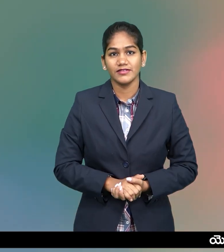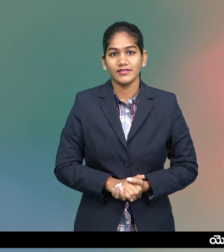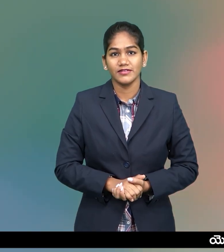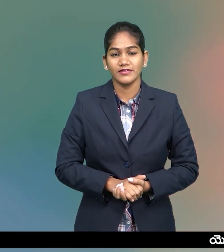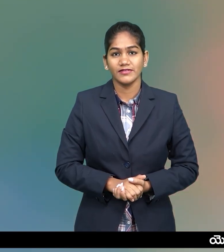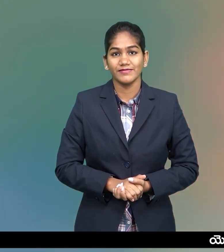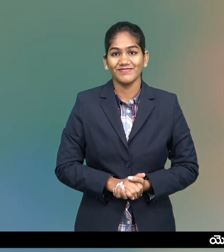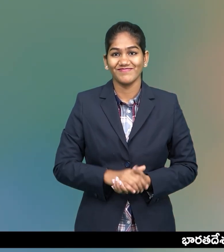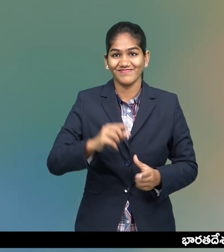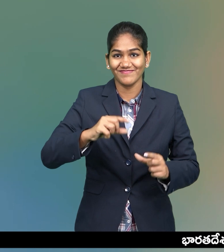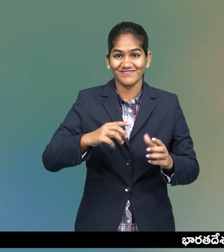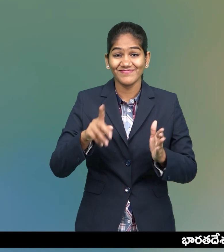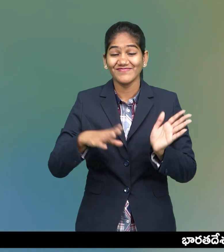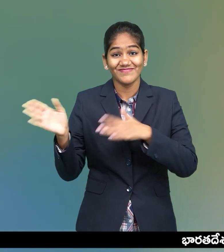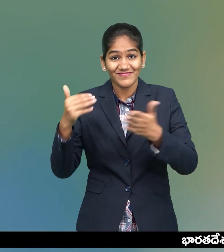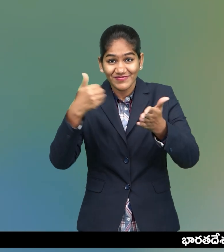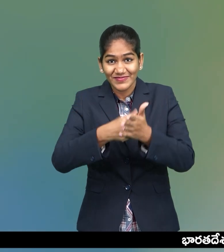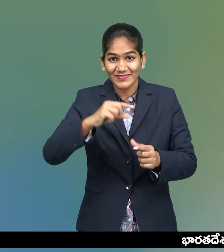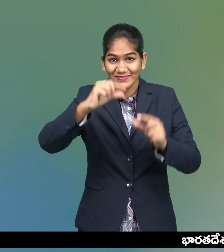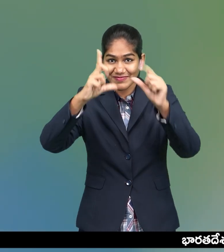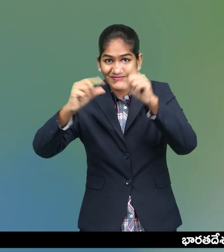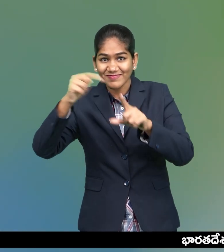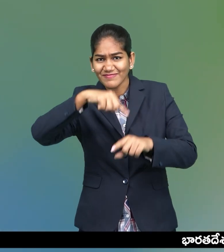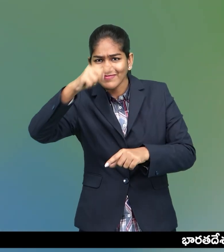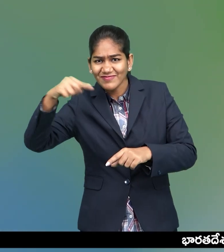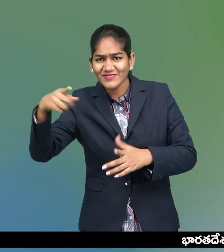యొక్క క్లైమోగ్రాఫ్లు. భారతదేశంలోని కొన్ని ప్రదేశాలు